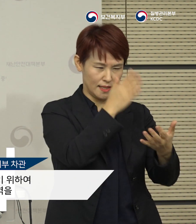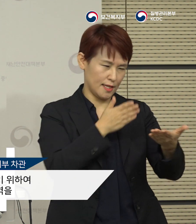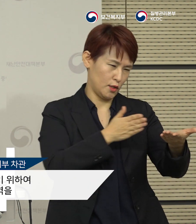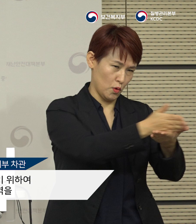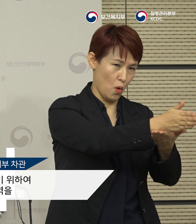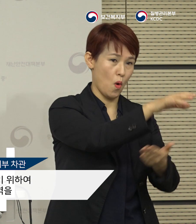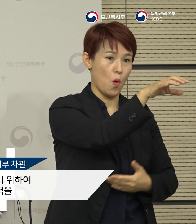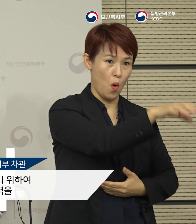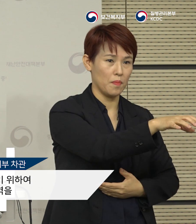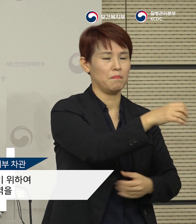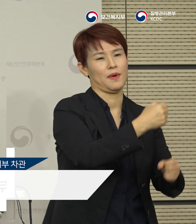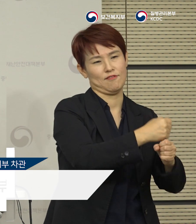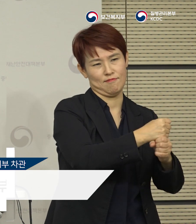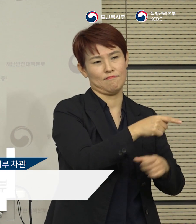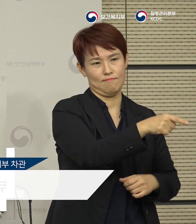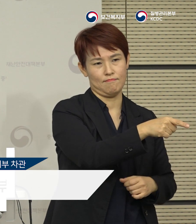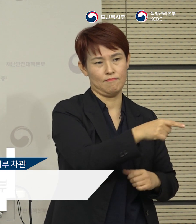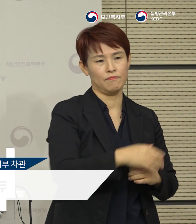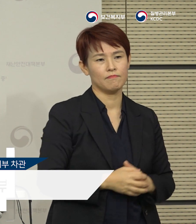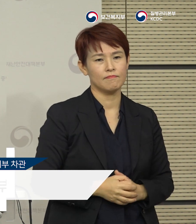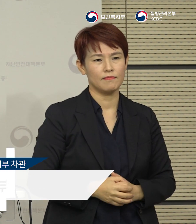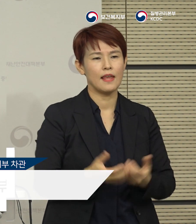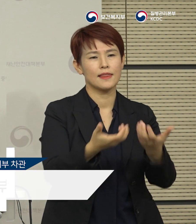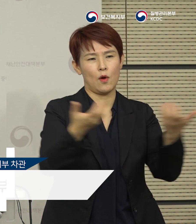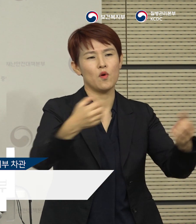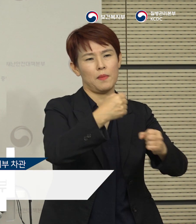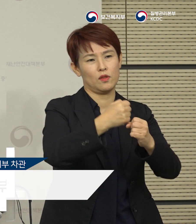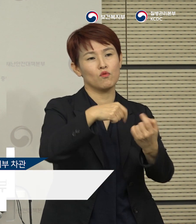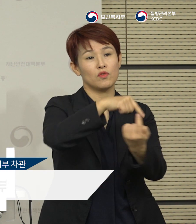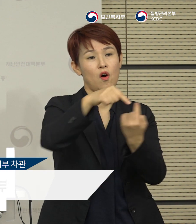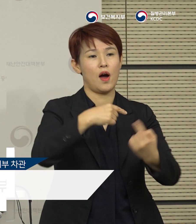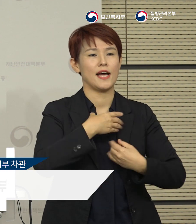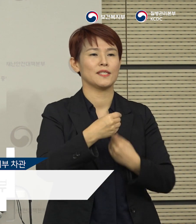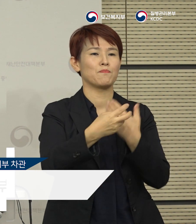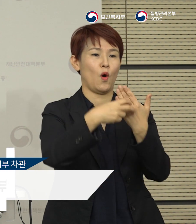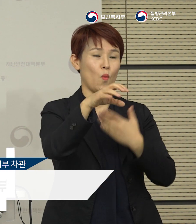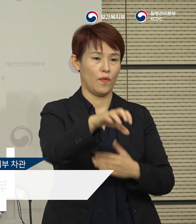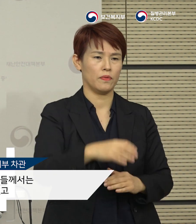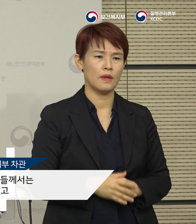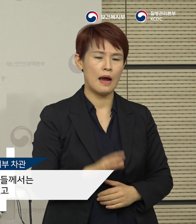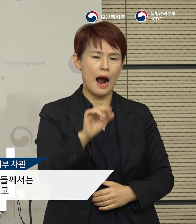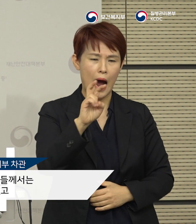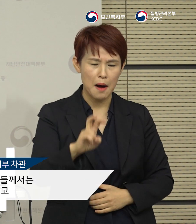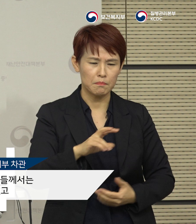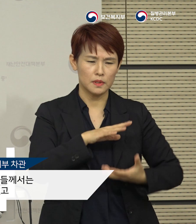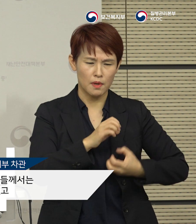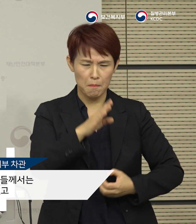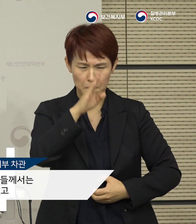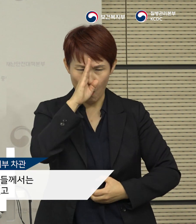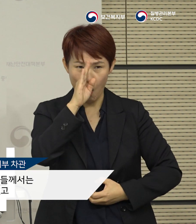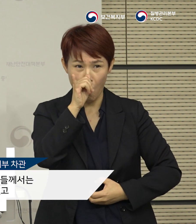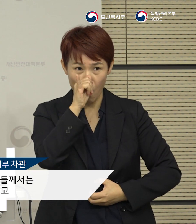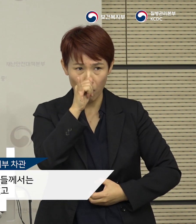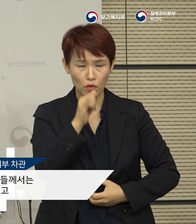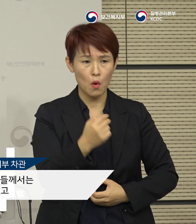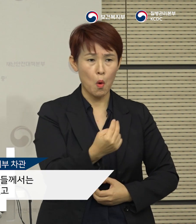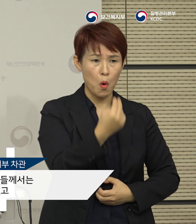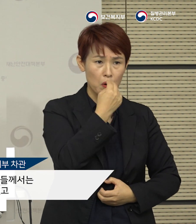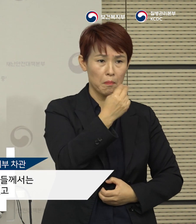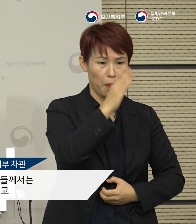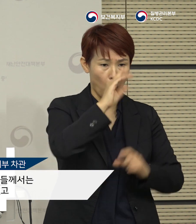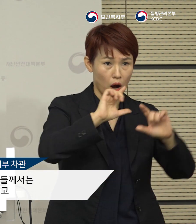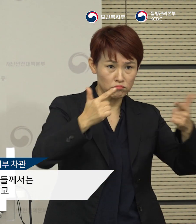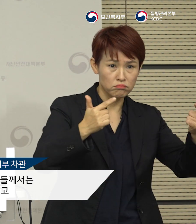진료 구역을 외래 입원을 운영하는 의료기관입니다. 암, 심장질환 등과 같은